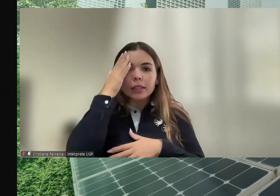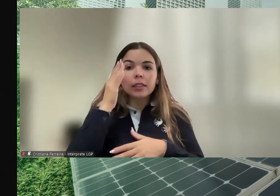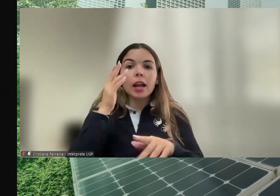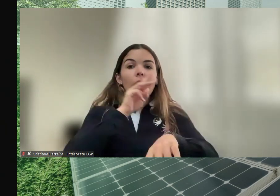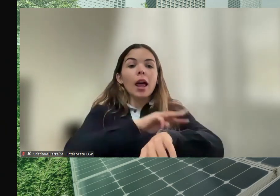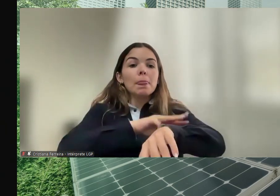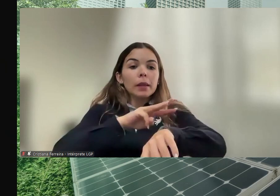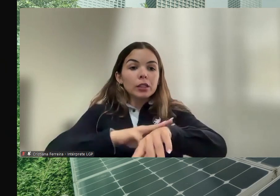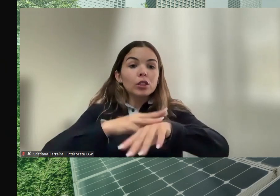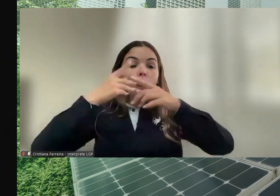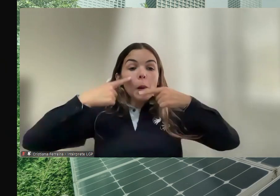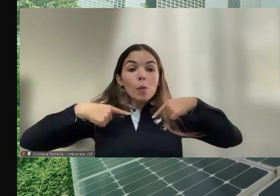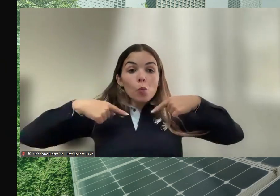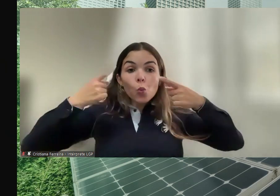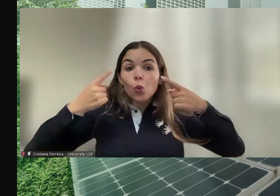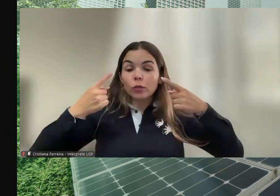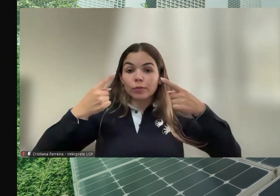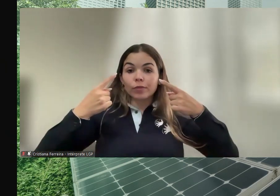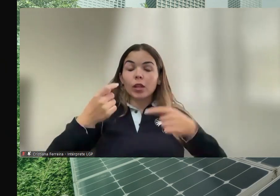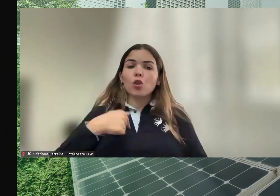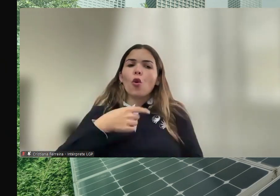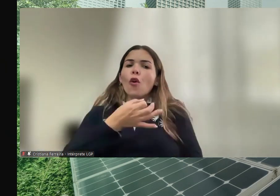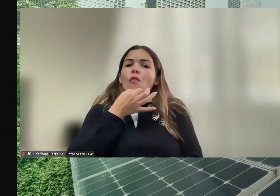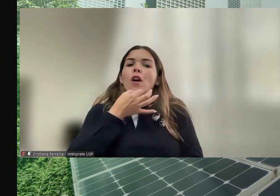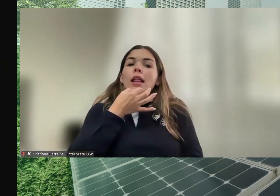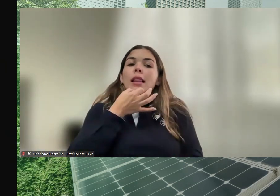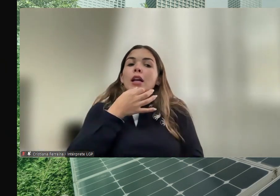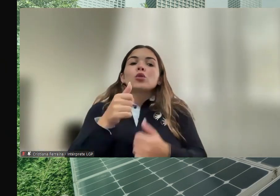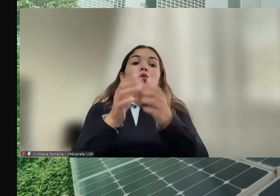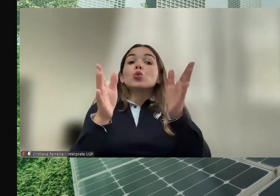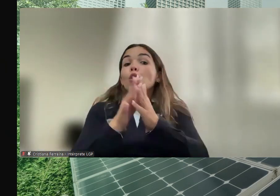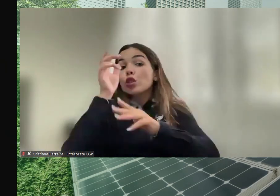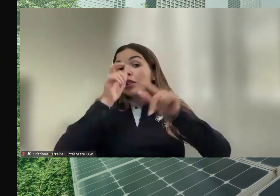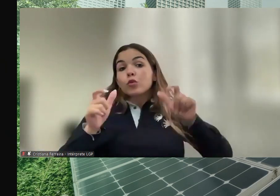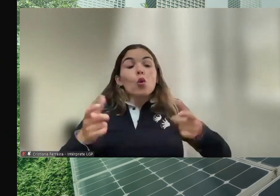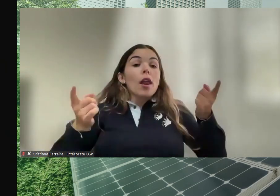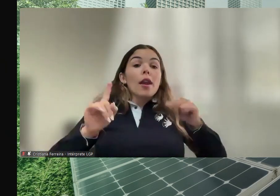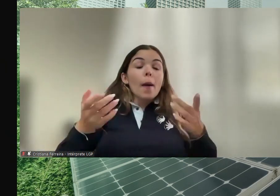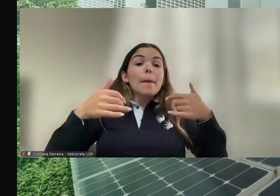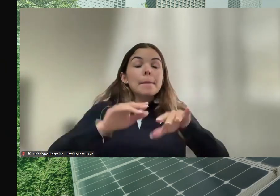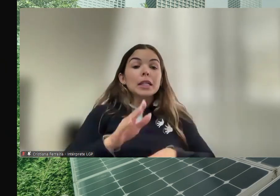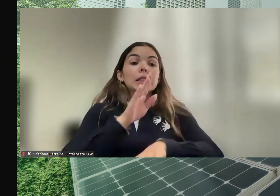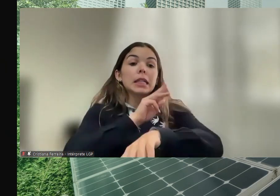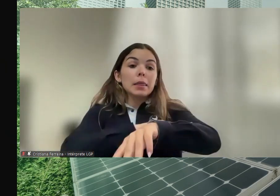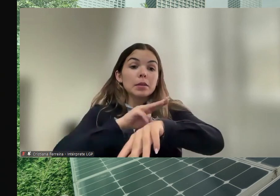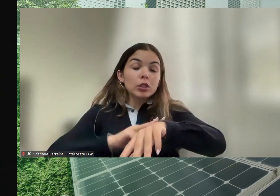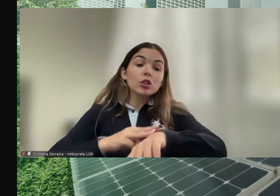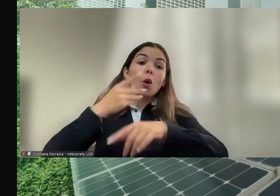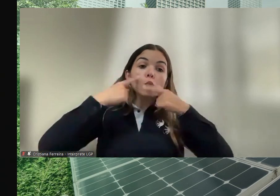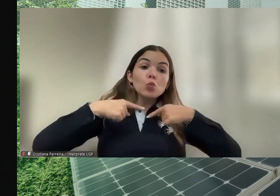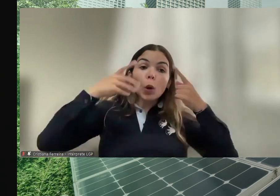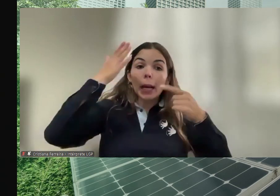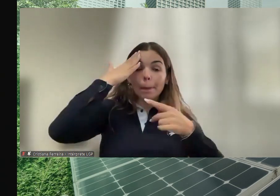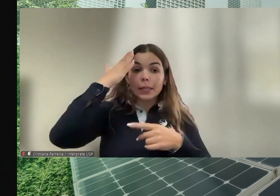pública, não estou a falar em todos os cidadãos, mas é capacitar a administração pública numa primeira fase para